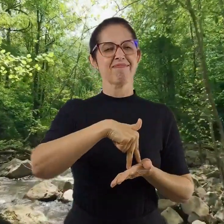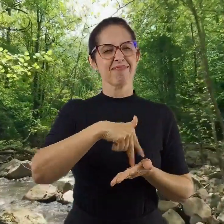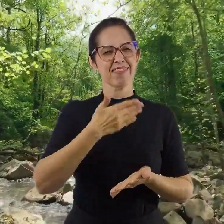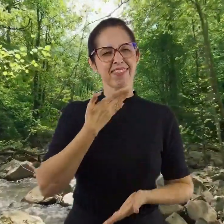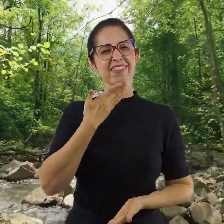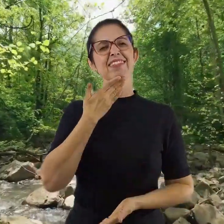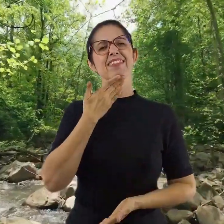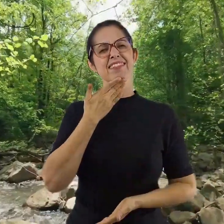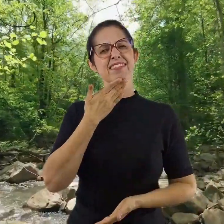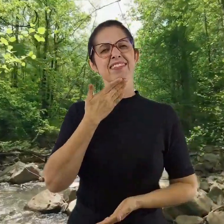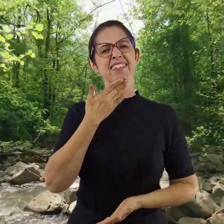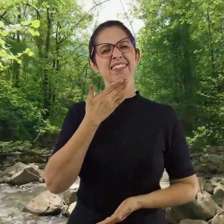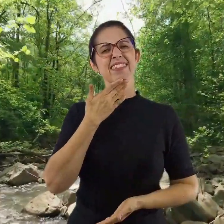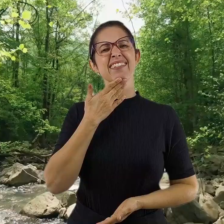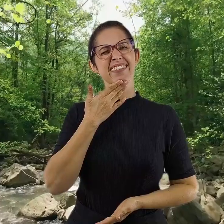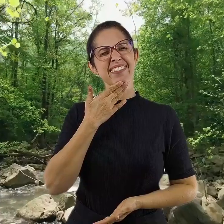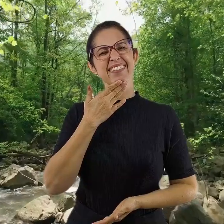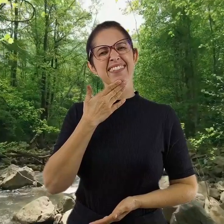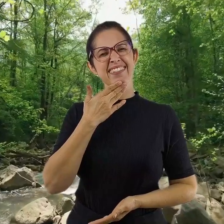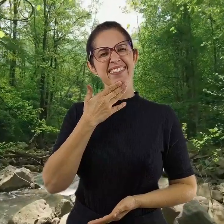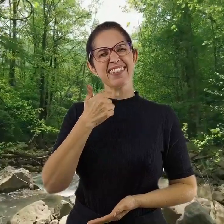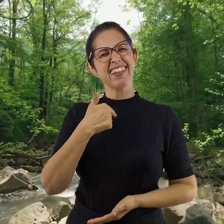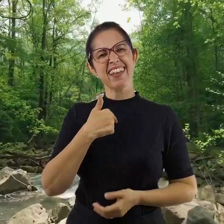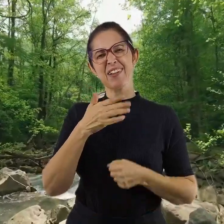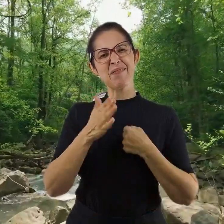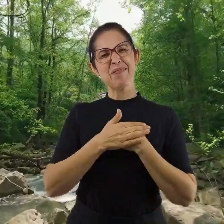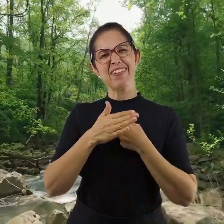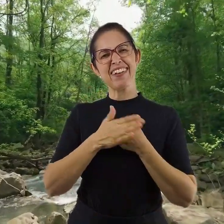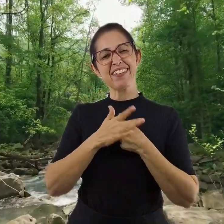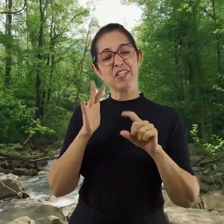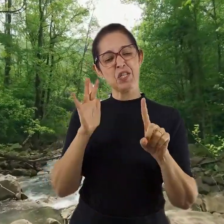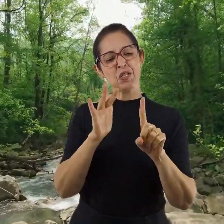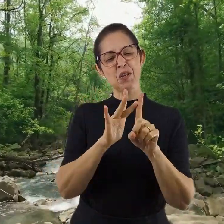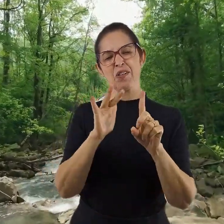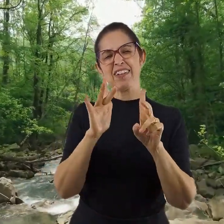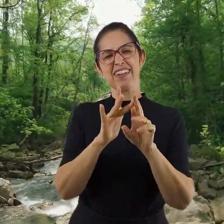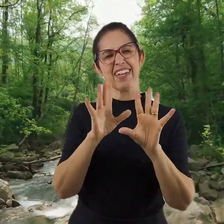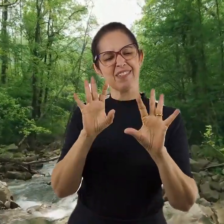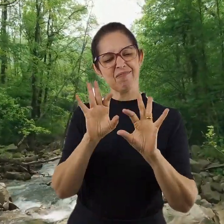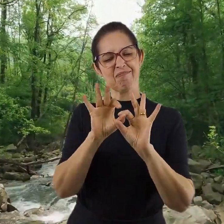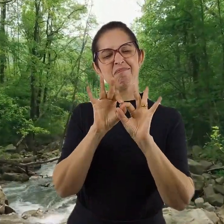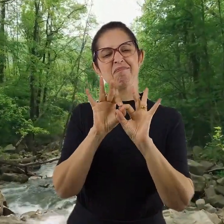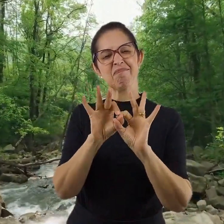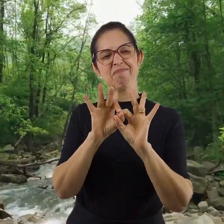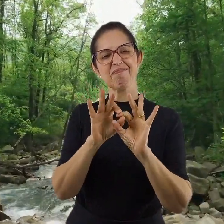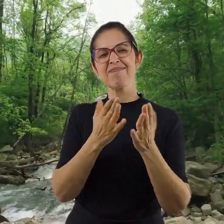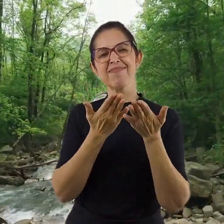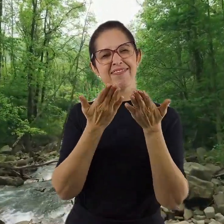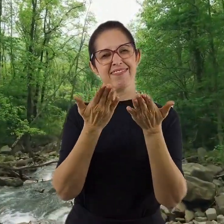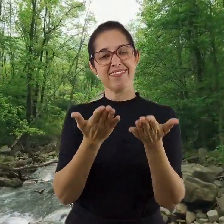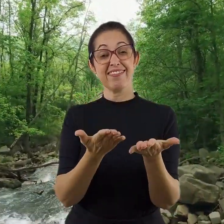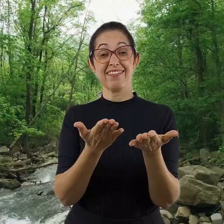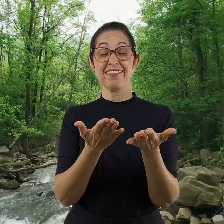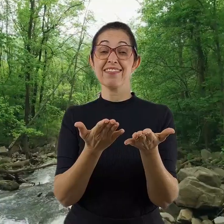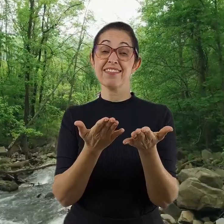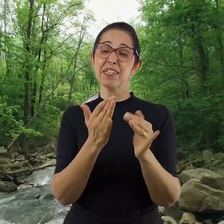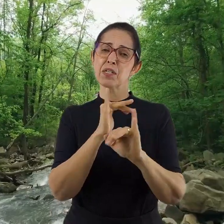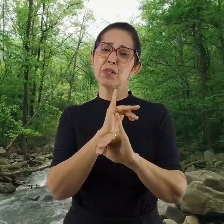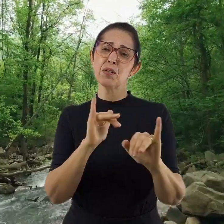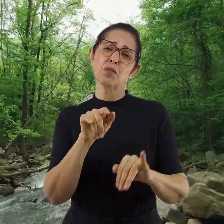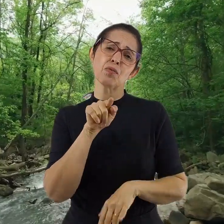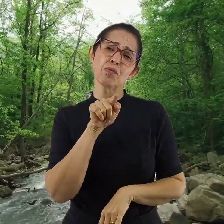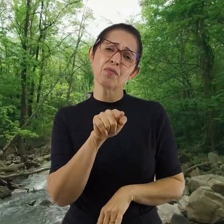já tenho Shidri, renovado as vossas vidas na minha presença. Andrihas, Vos digo, filhos, e